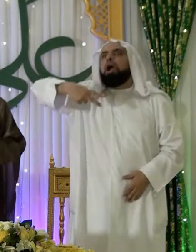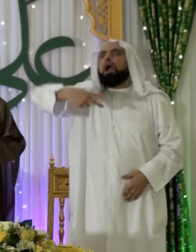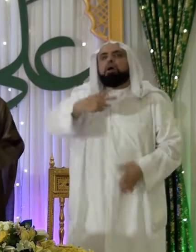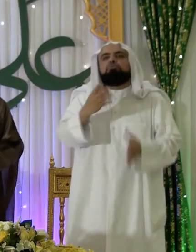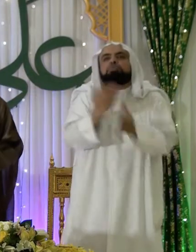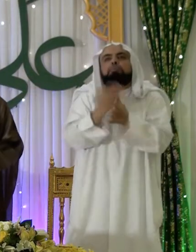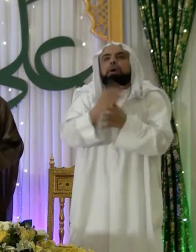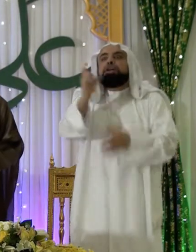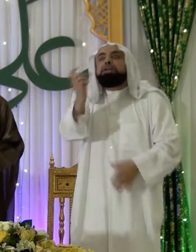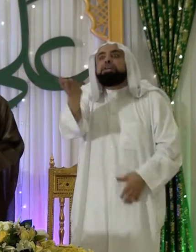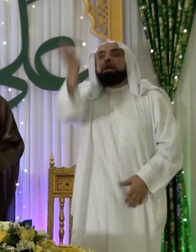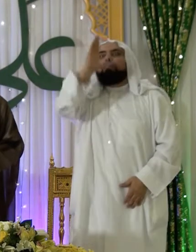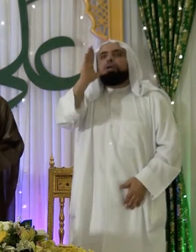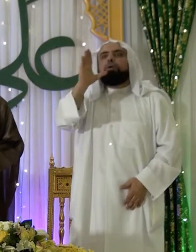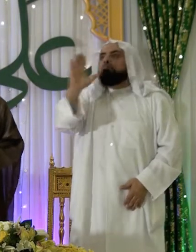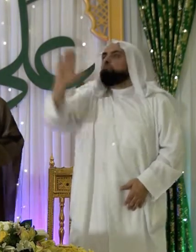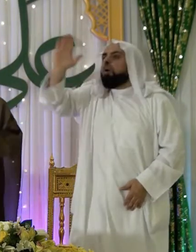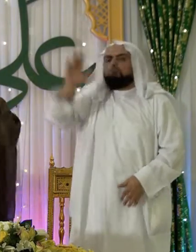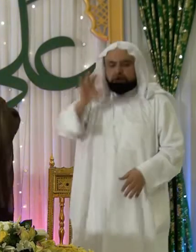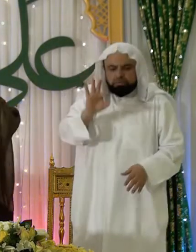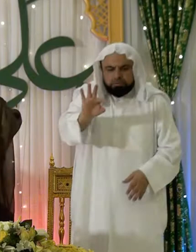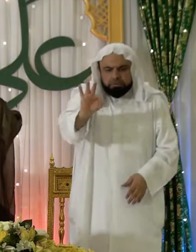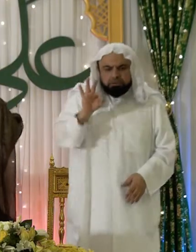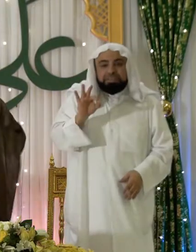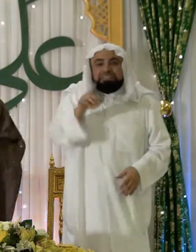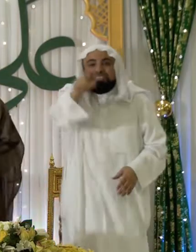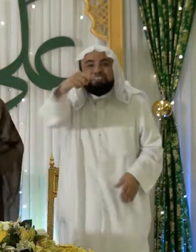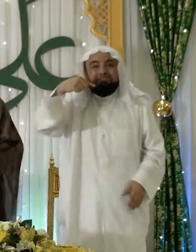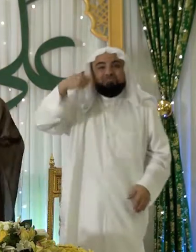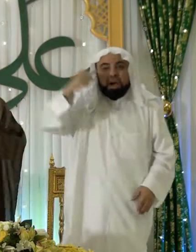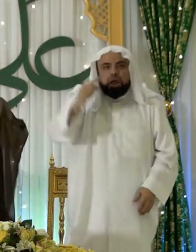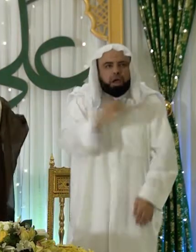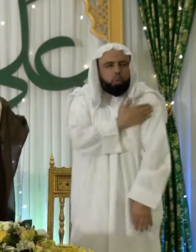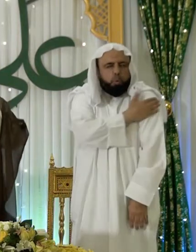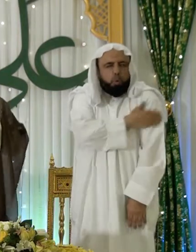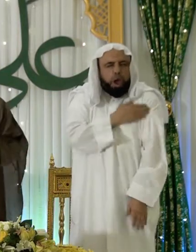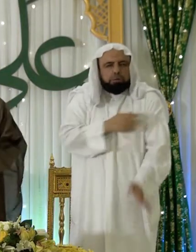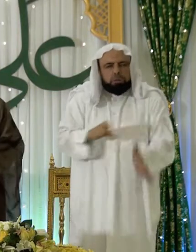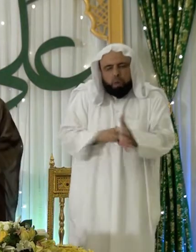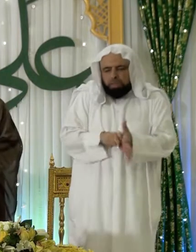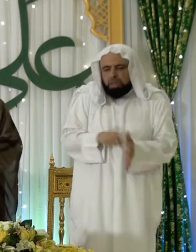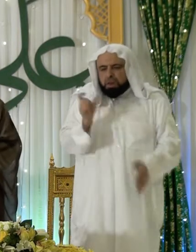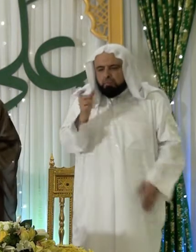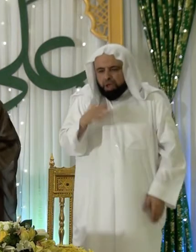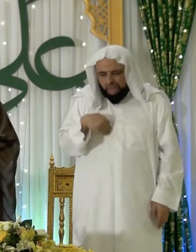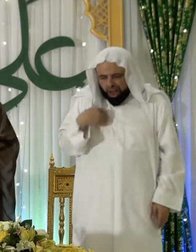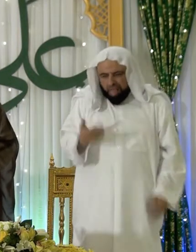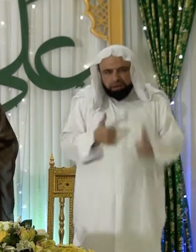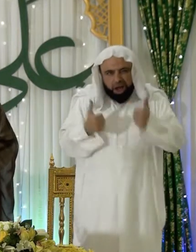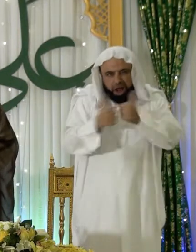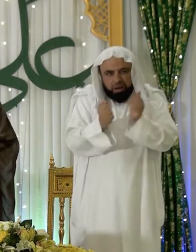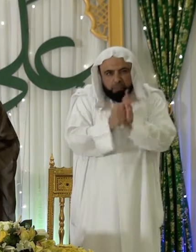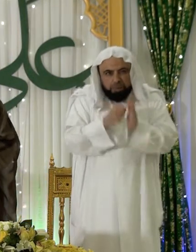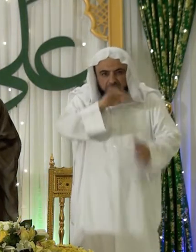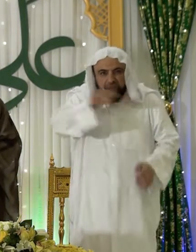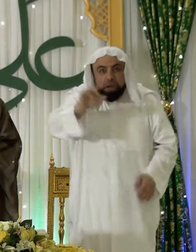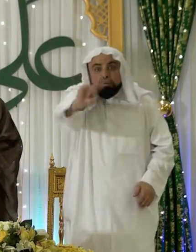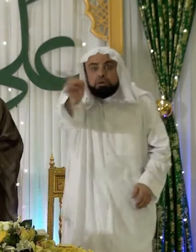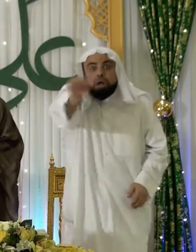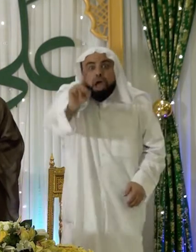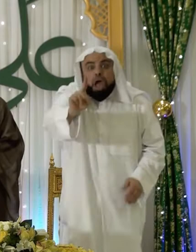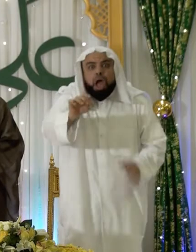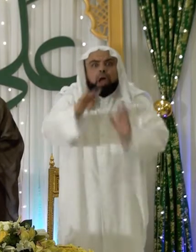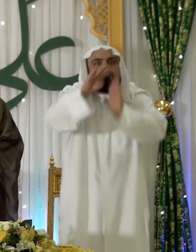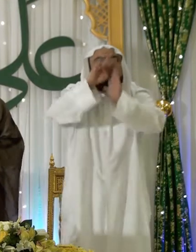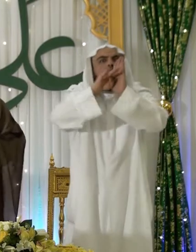هذا الاختيار اختيار إلهي ورباني من الله سبحانه وتعالى.